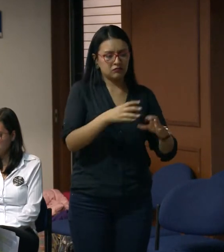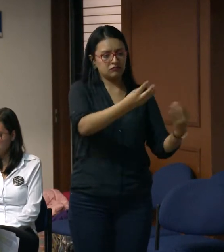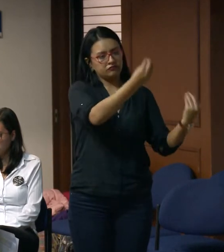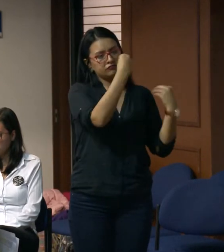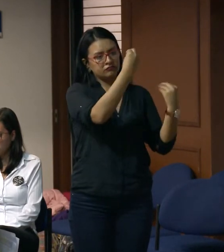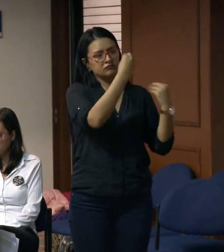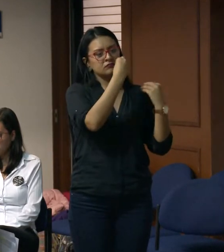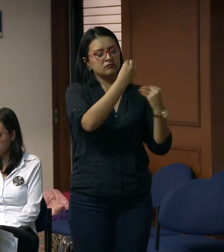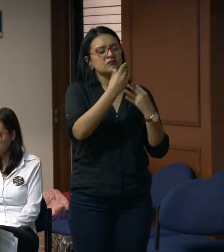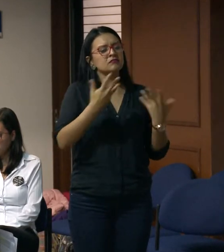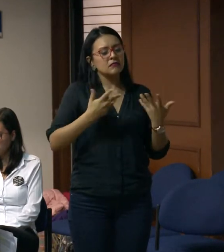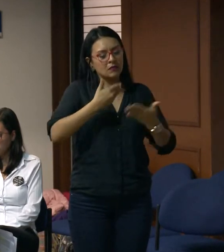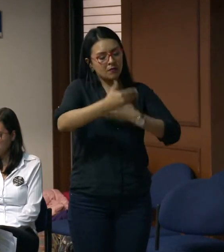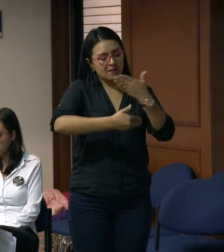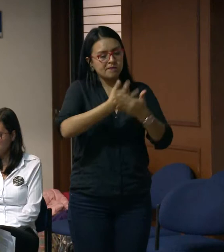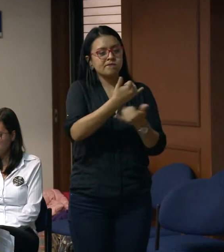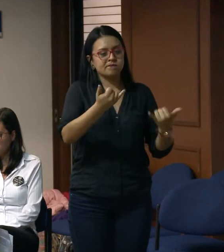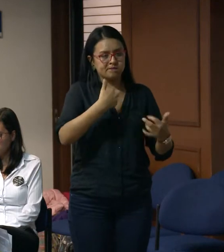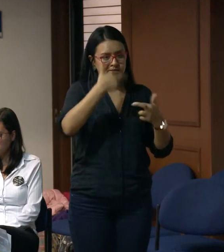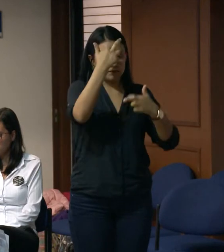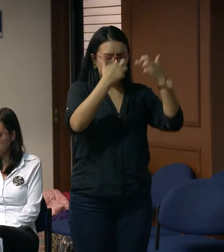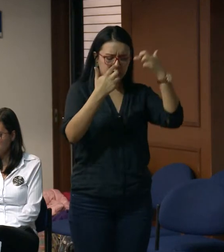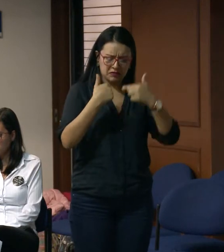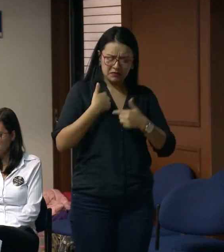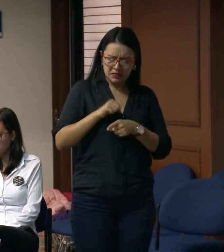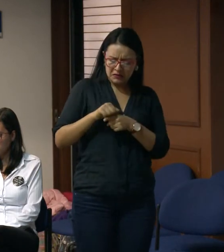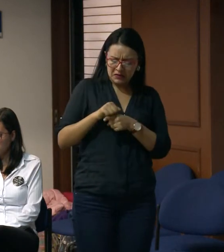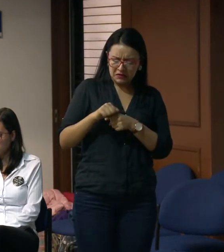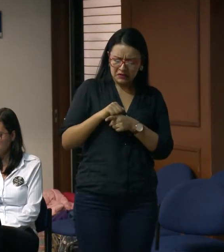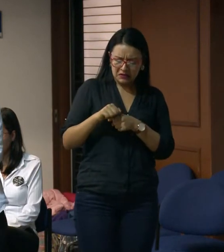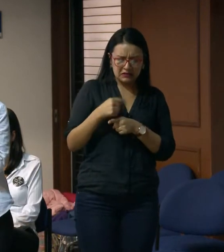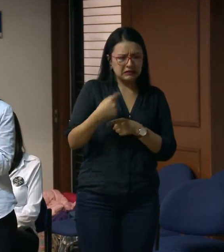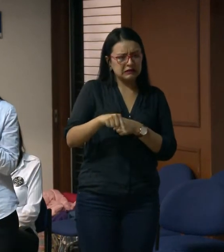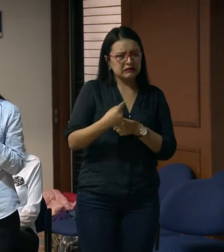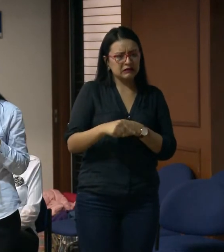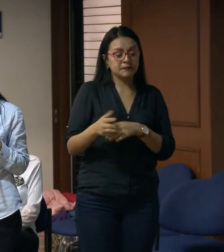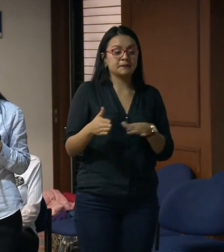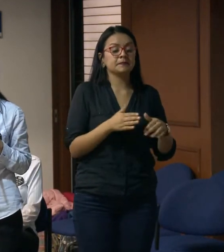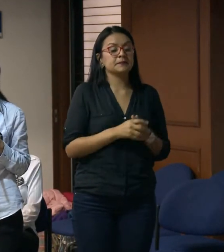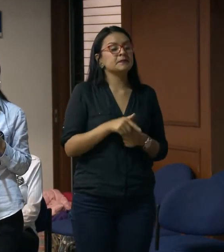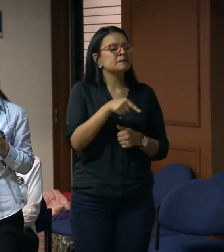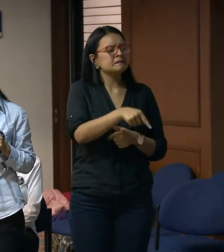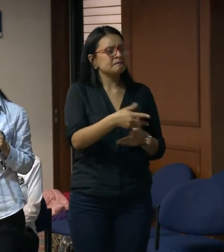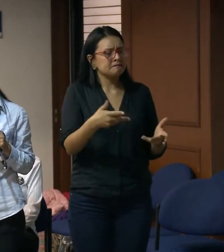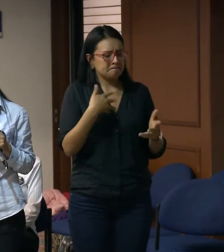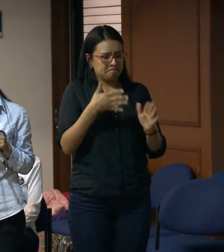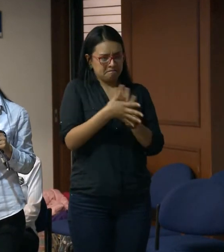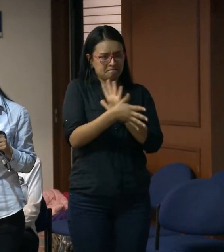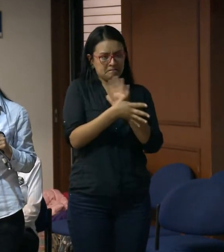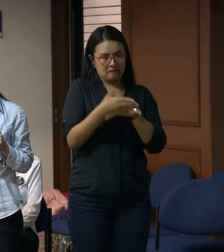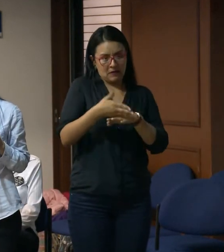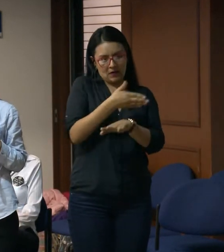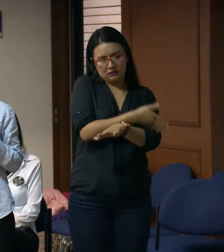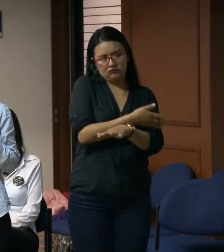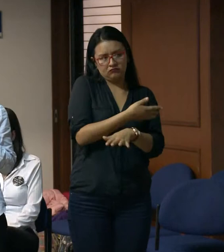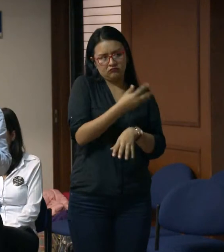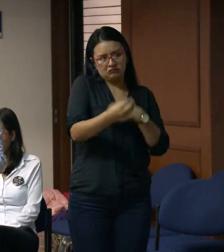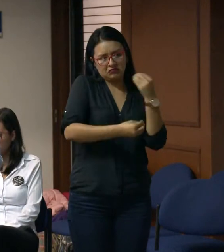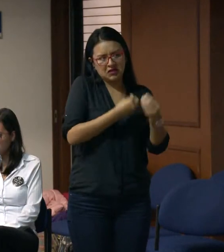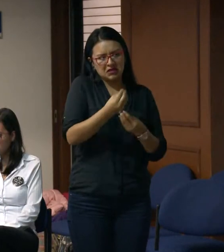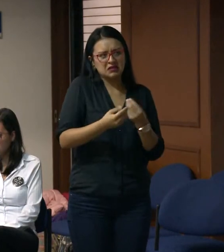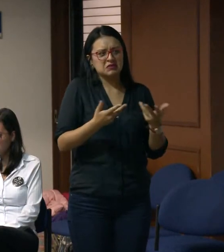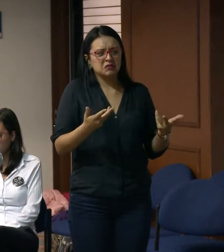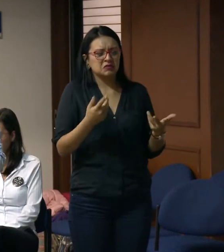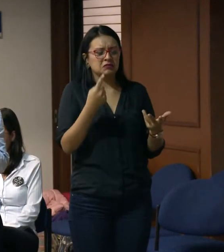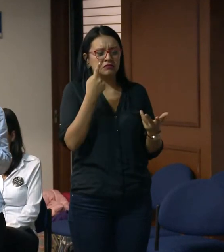formación, realizada por profesionales acerca de su propia práctica. Aquí tuvimos en cuenta, inicialmente nosotros realizábamos unos